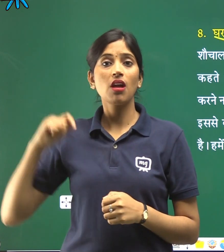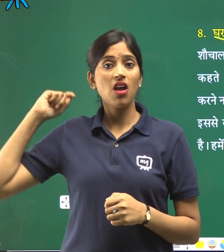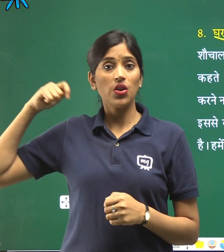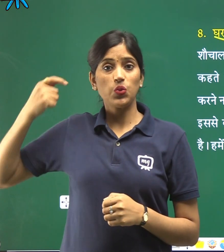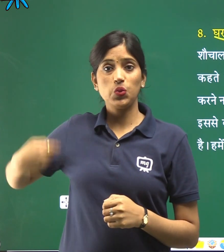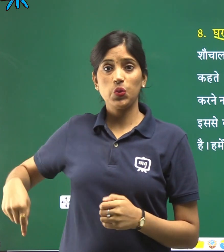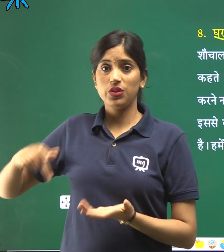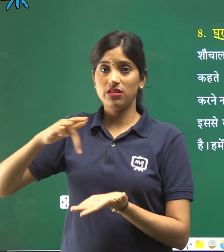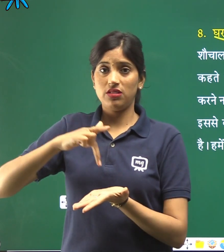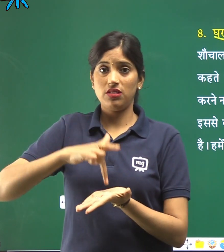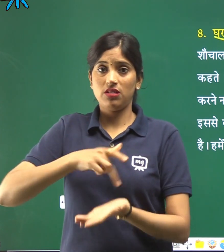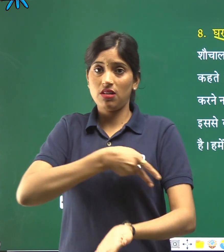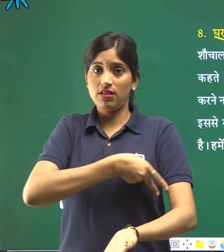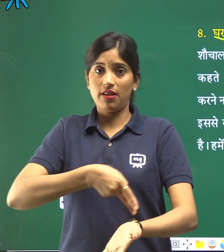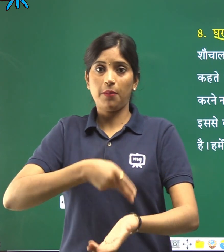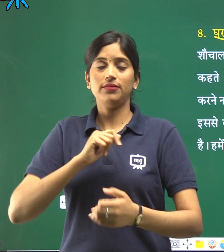शौचालय।